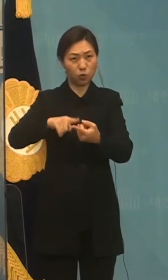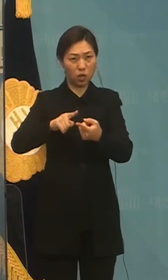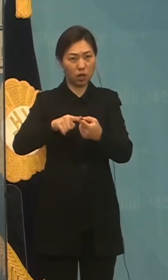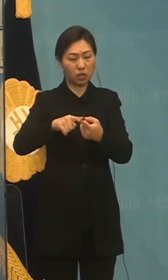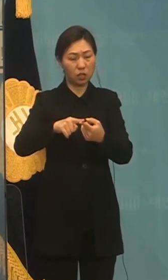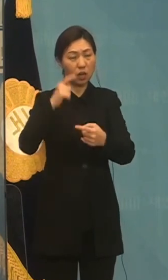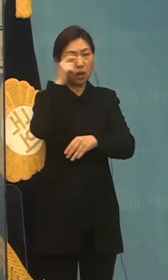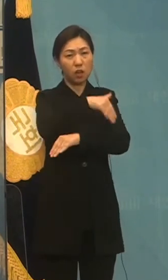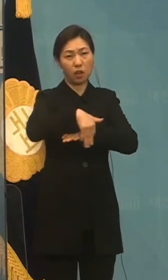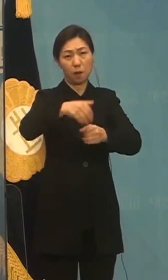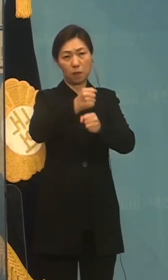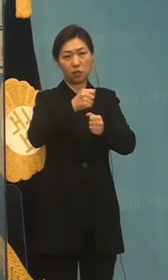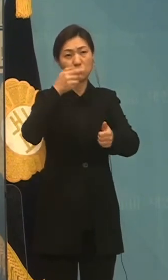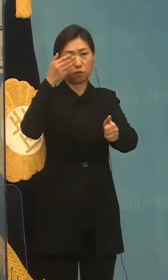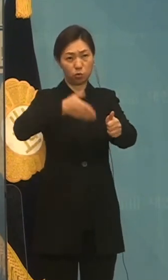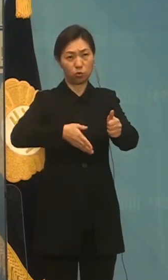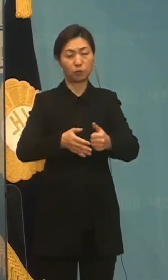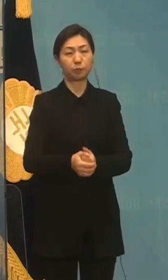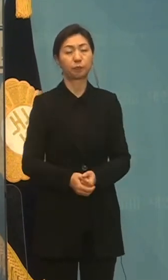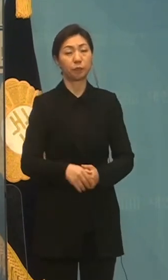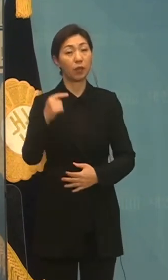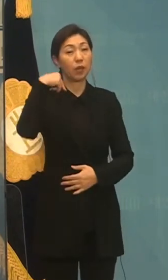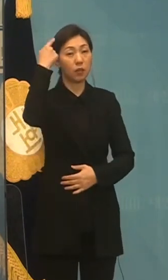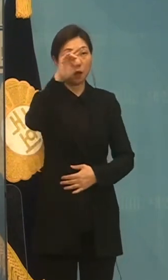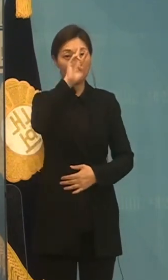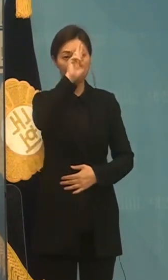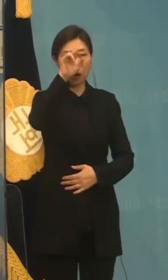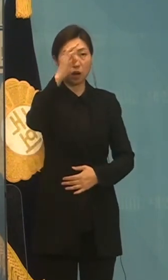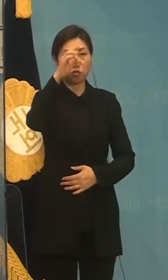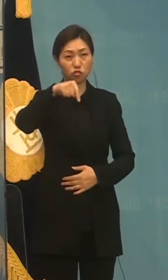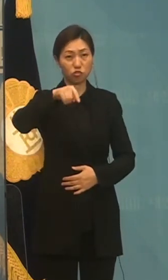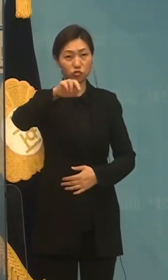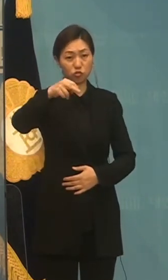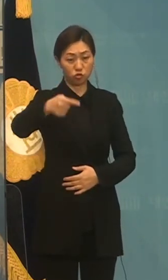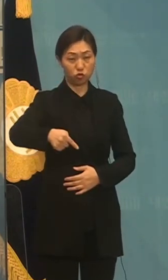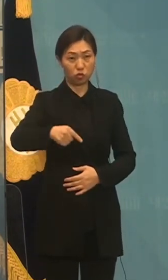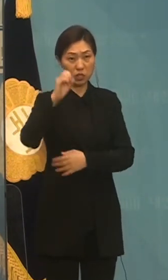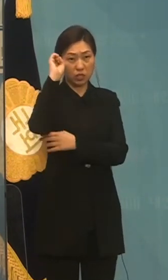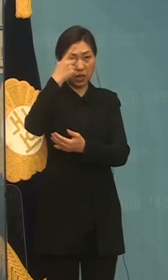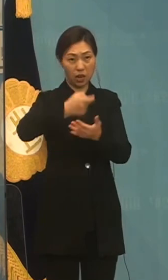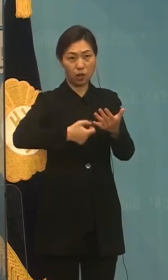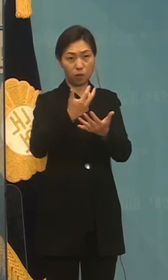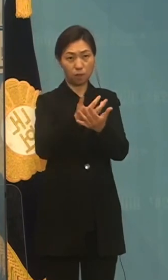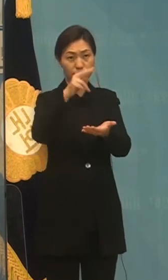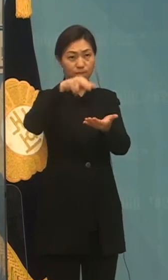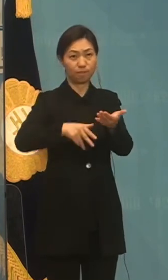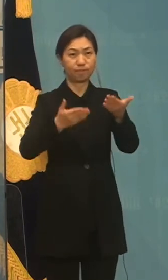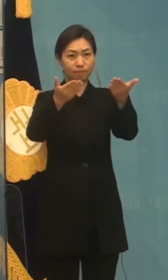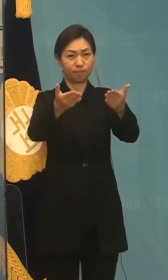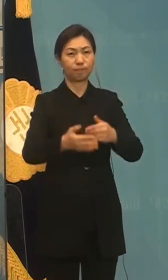네, 다음으로 박웅근 농어민위원장님의 기자회견은 낭독이 있겠습니다.